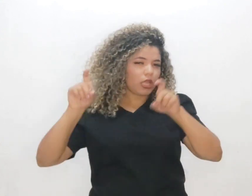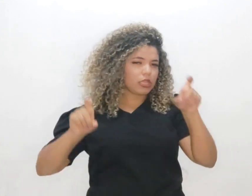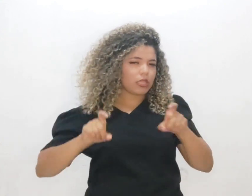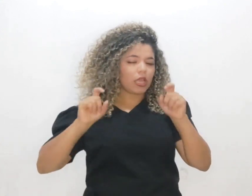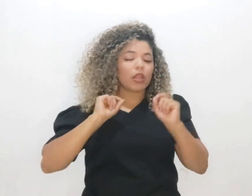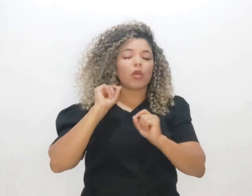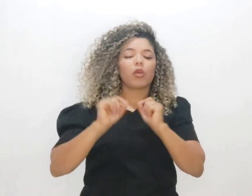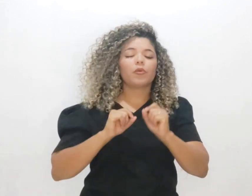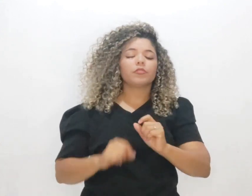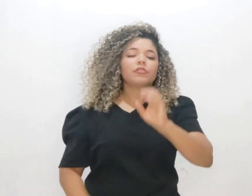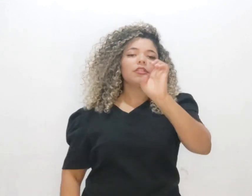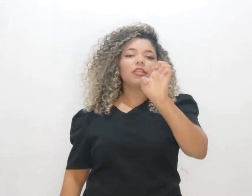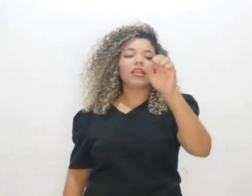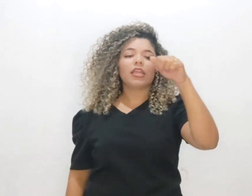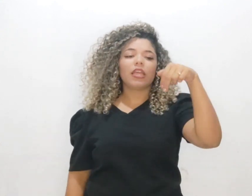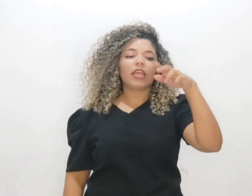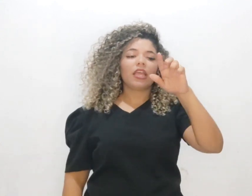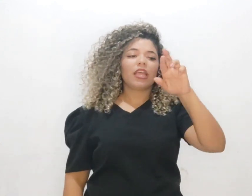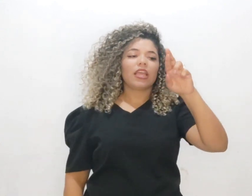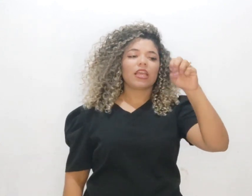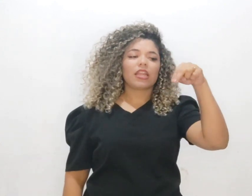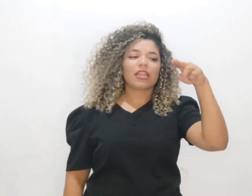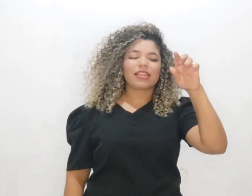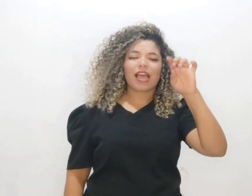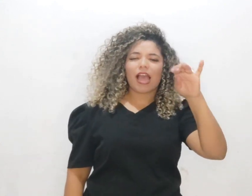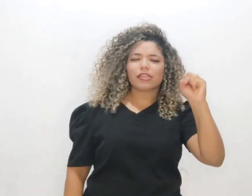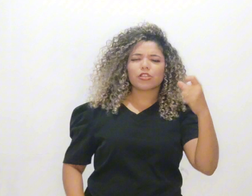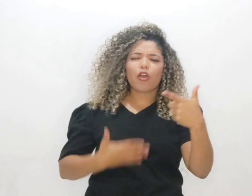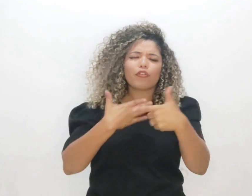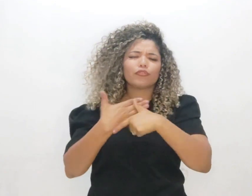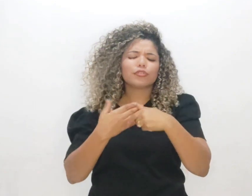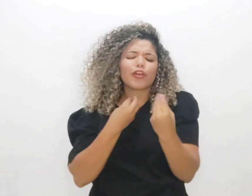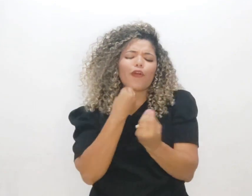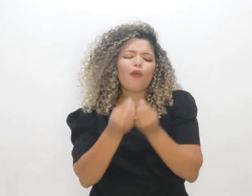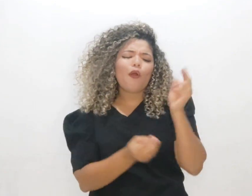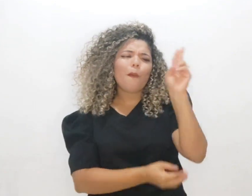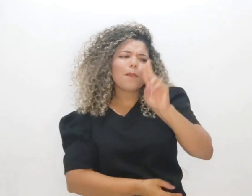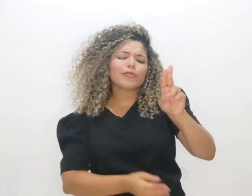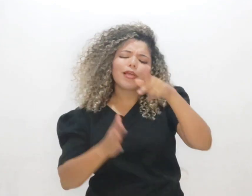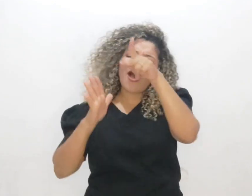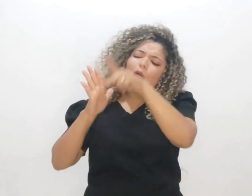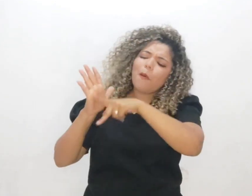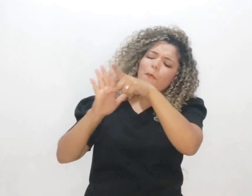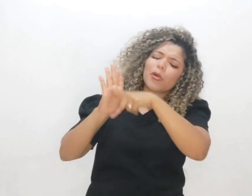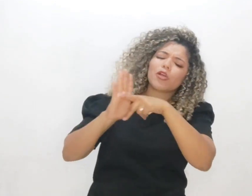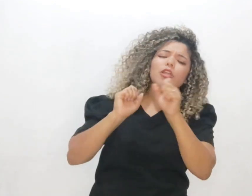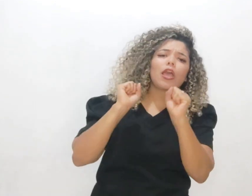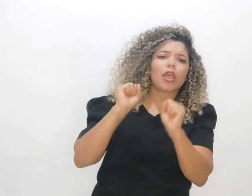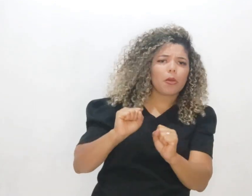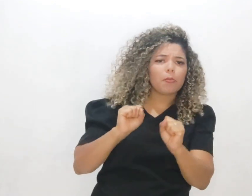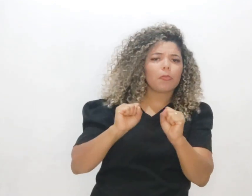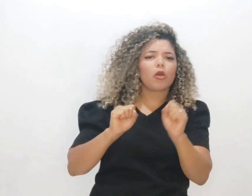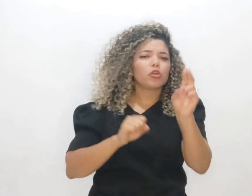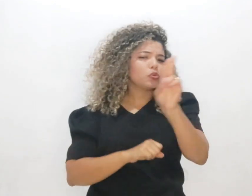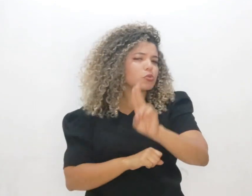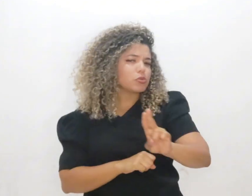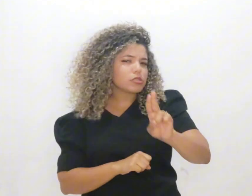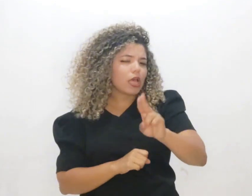as engrenagens, seu funcionamento e a sua utilidade. Quais são os projetos que podem ter as engrenagens? E para